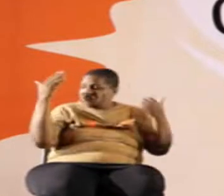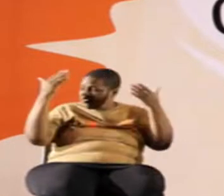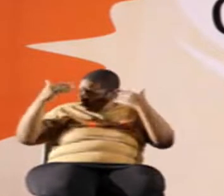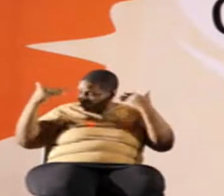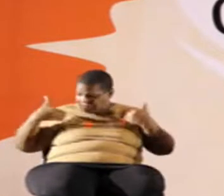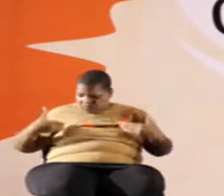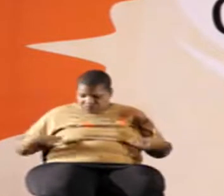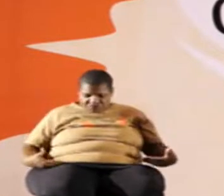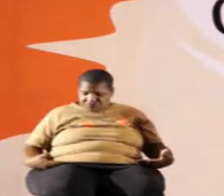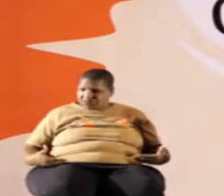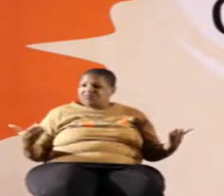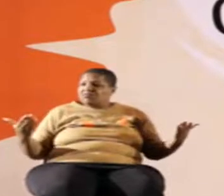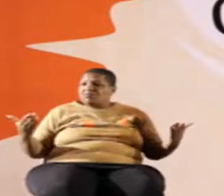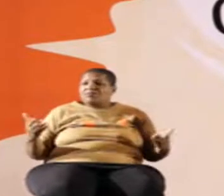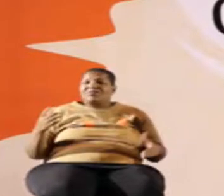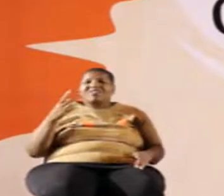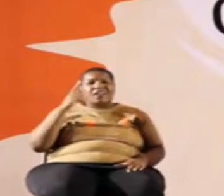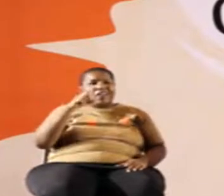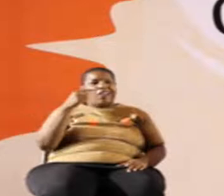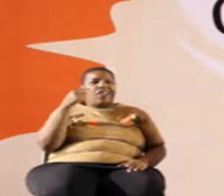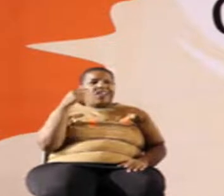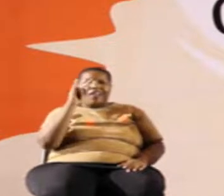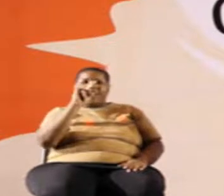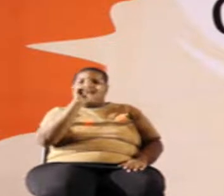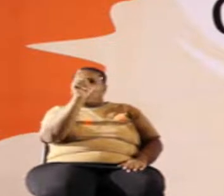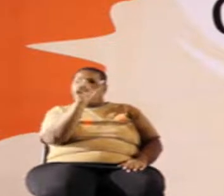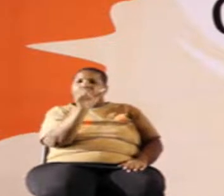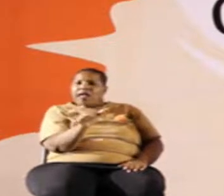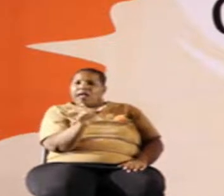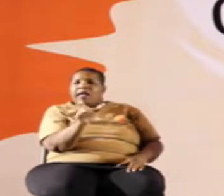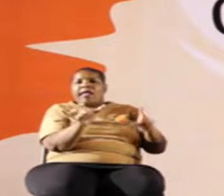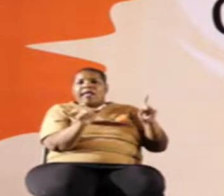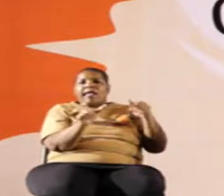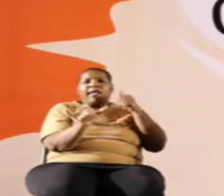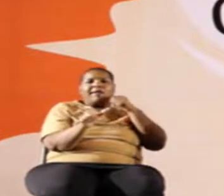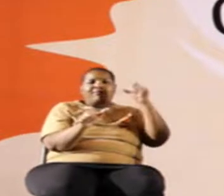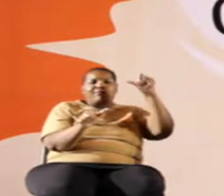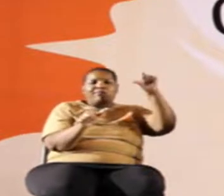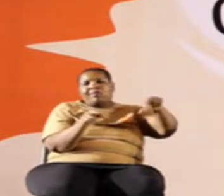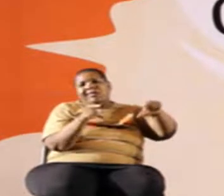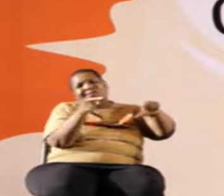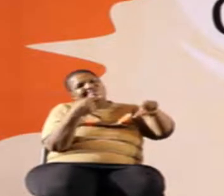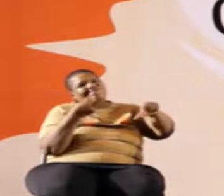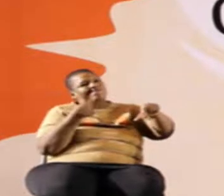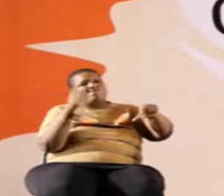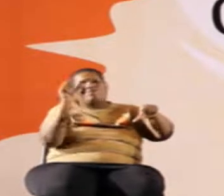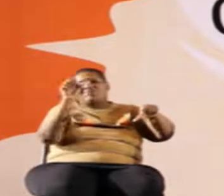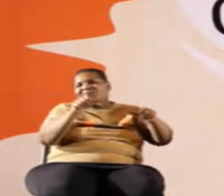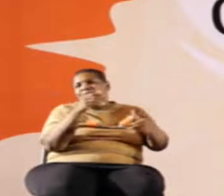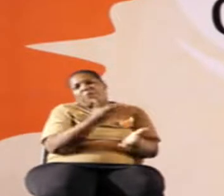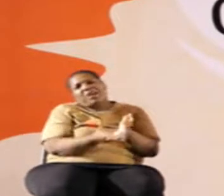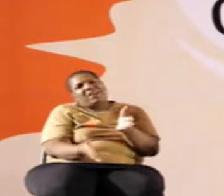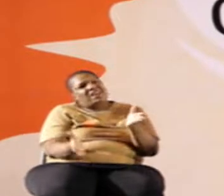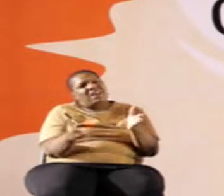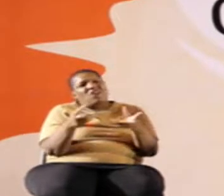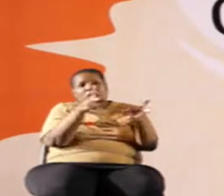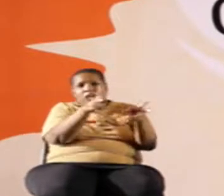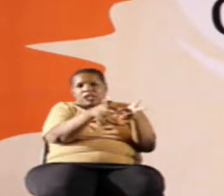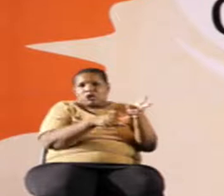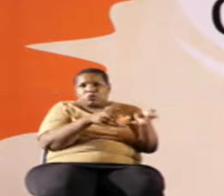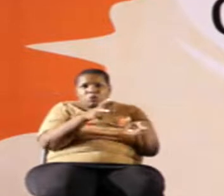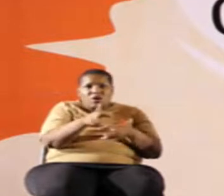nos veem estereotipadas. Somos as derrotadas, somos as que perdemos, somos as